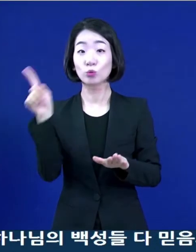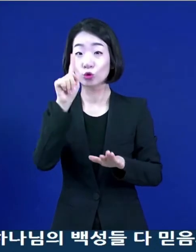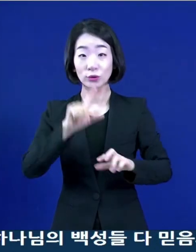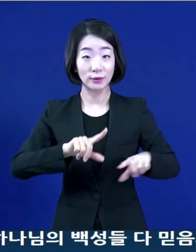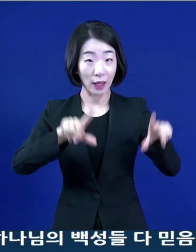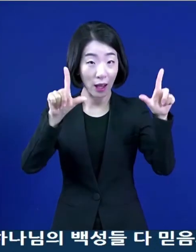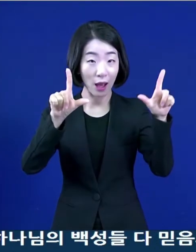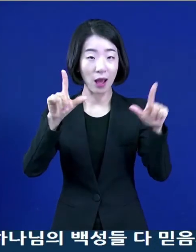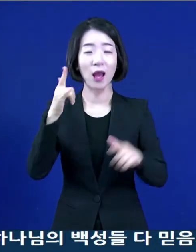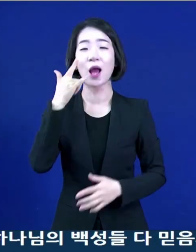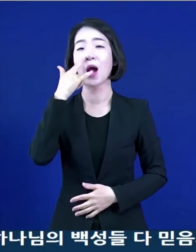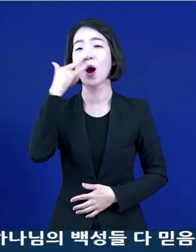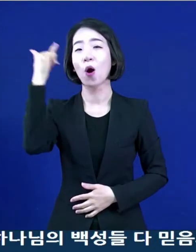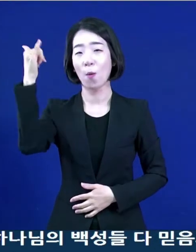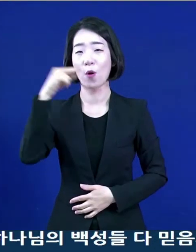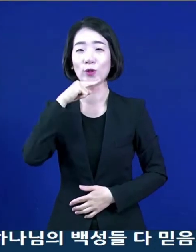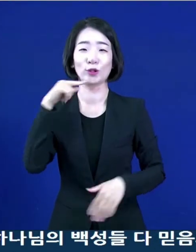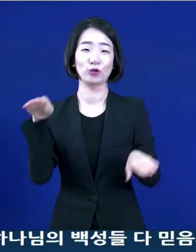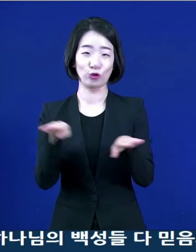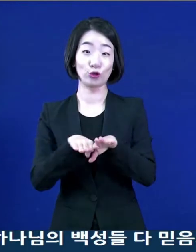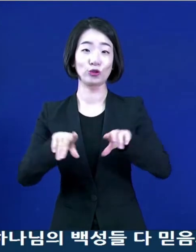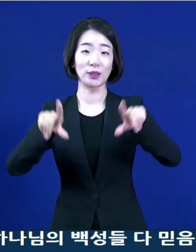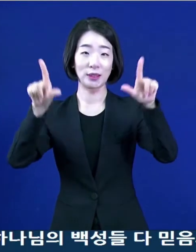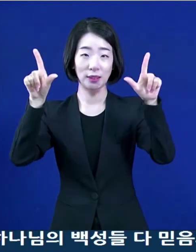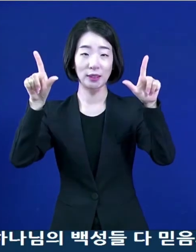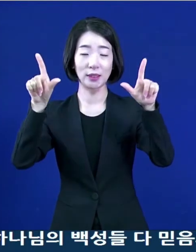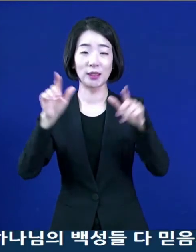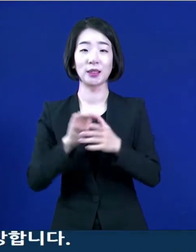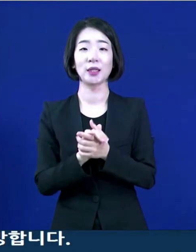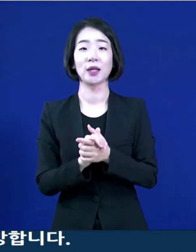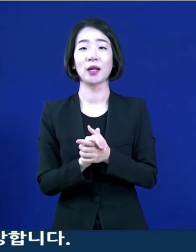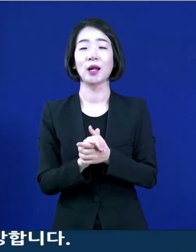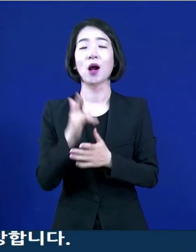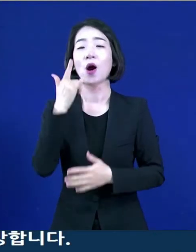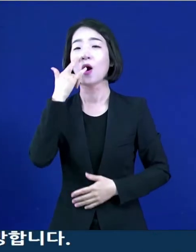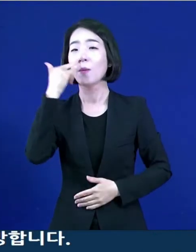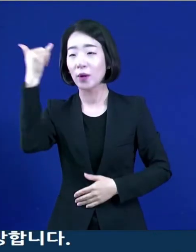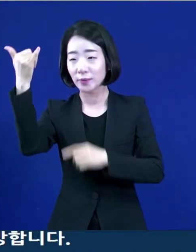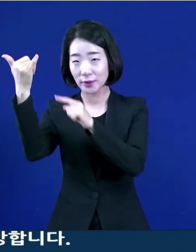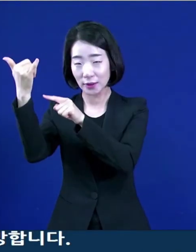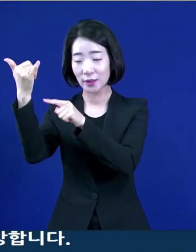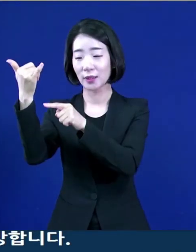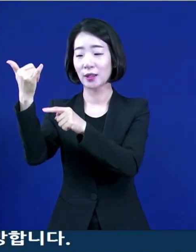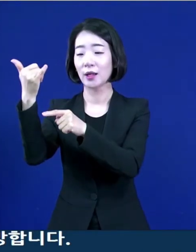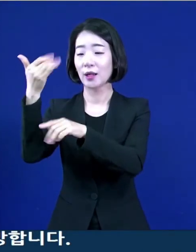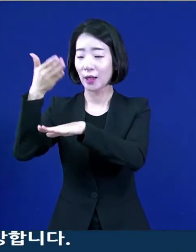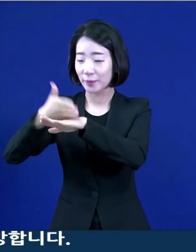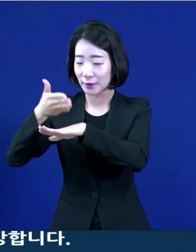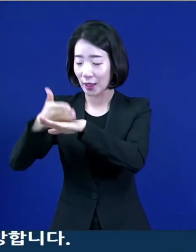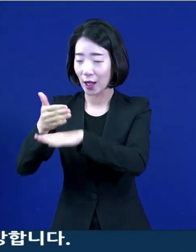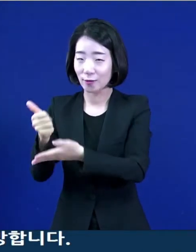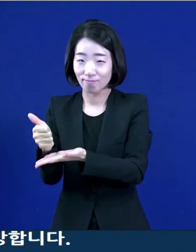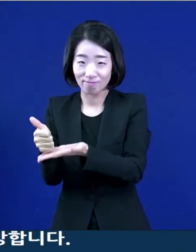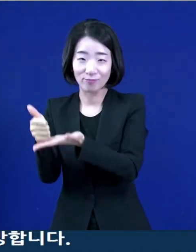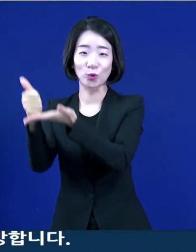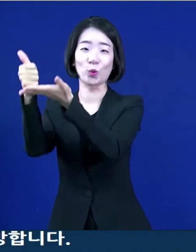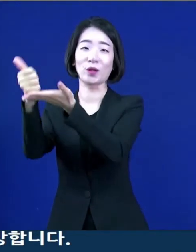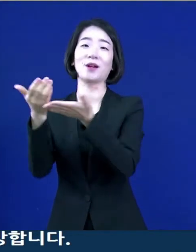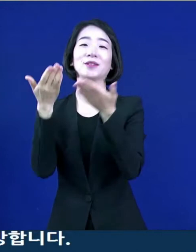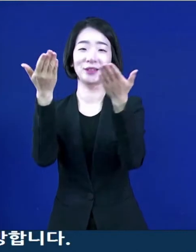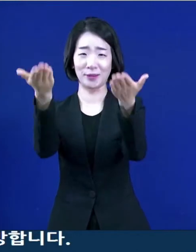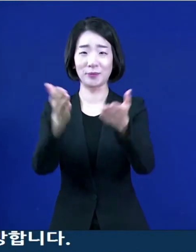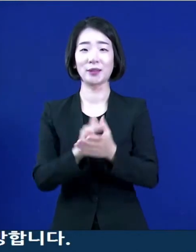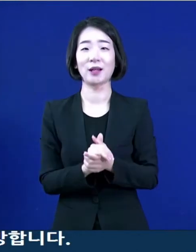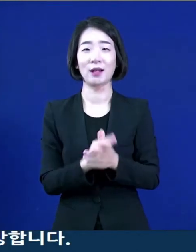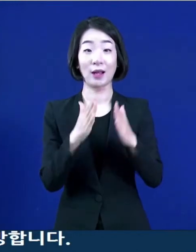땅의 모든 어버이들께 감사와 존경 그리고 사랑을 전해드립니다. 가정을